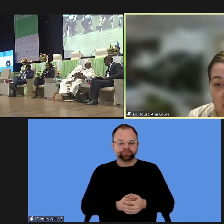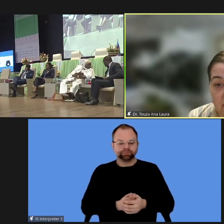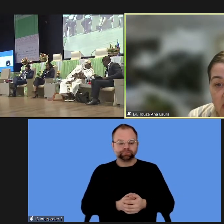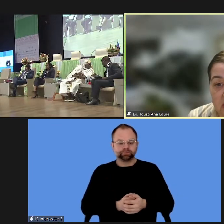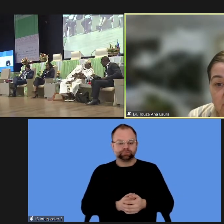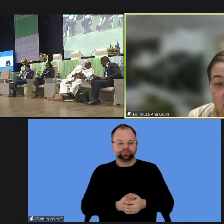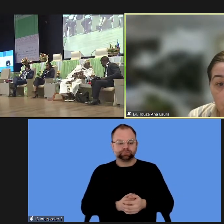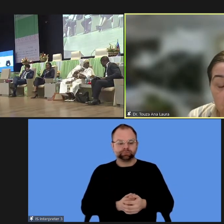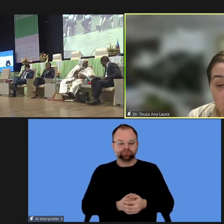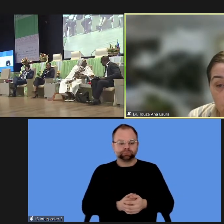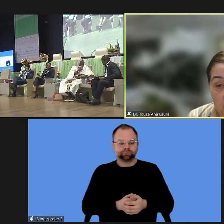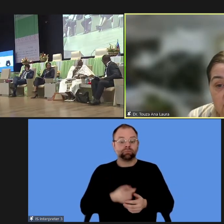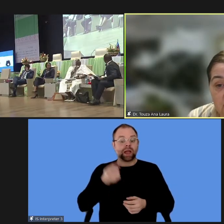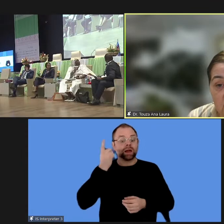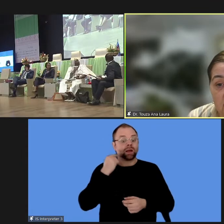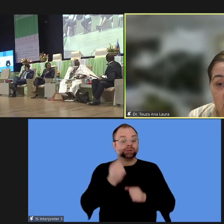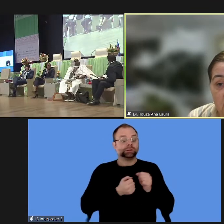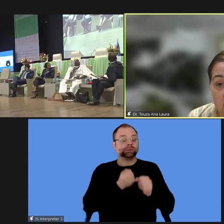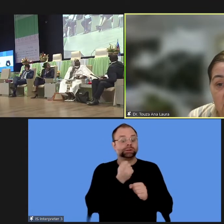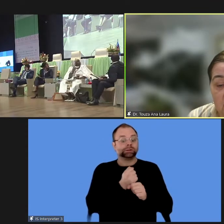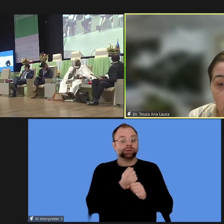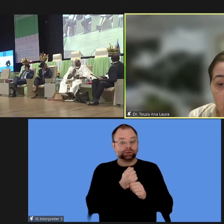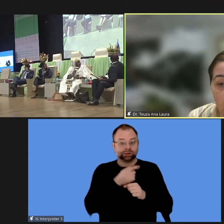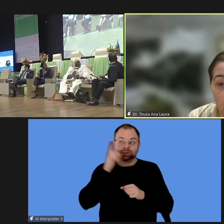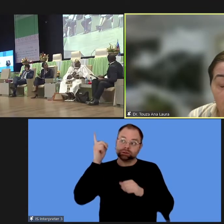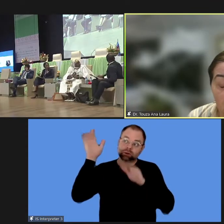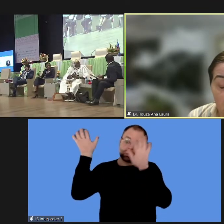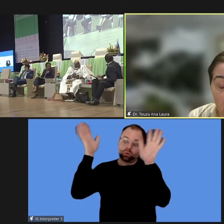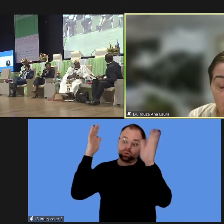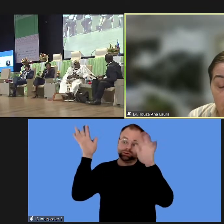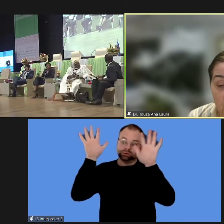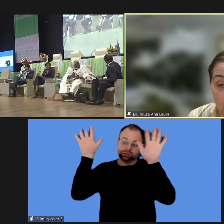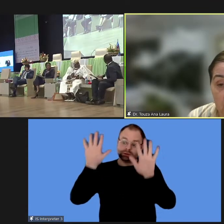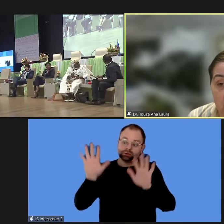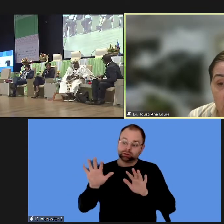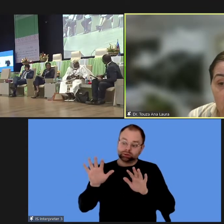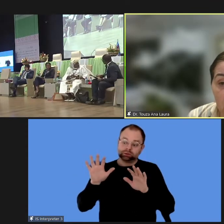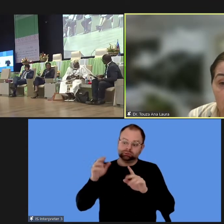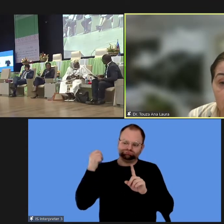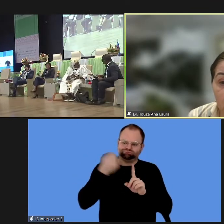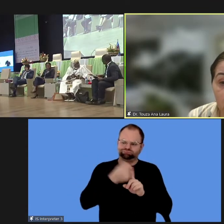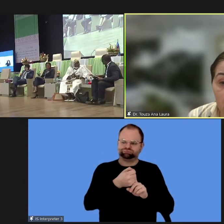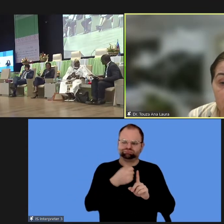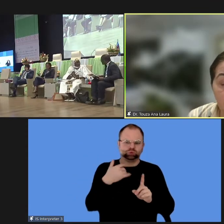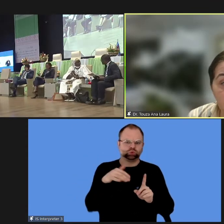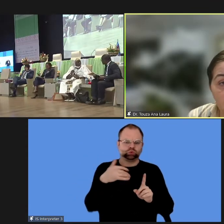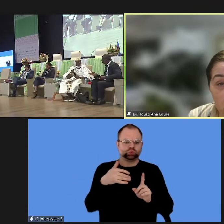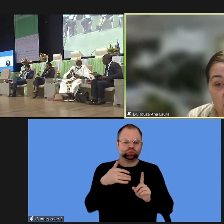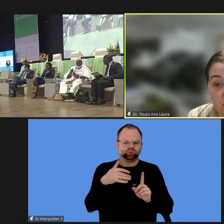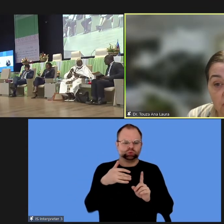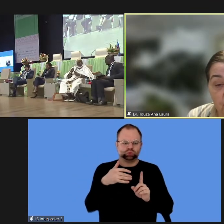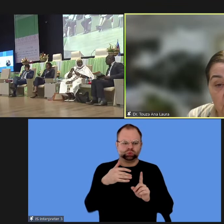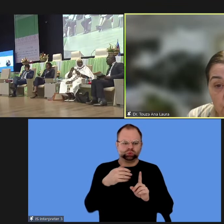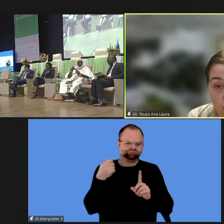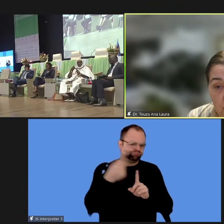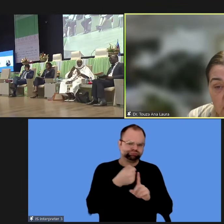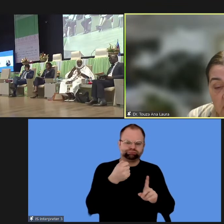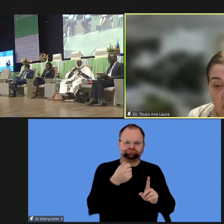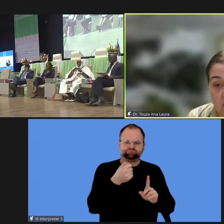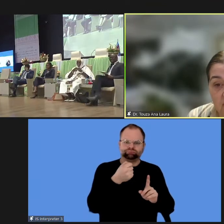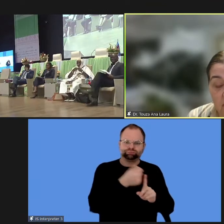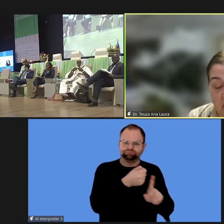nous souffrions de l'impact de trois crises. En 2020, le pays